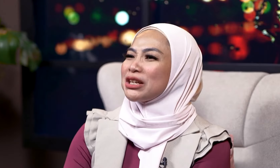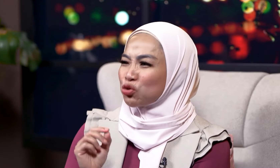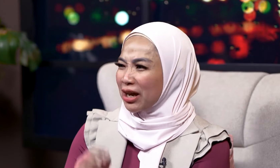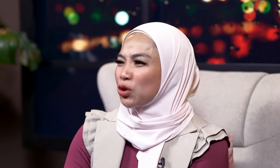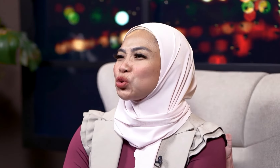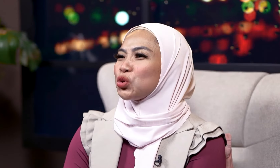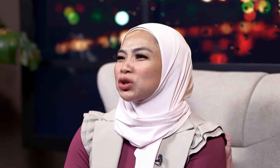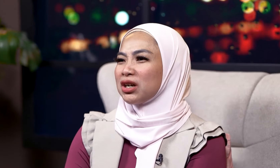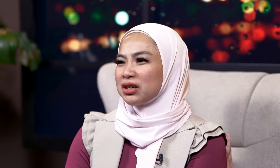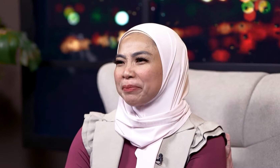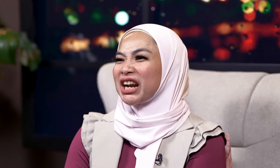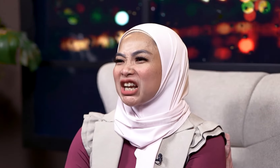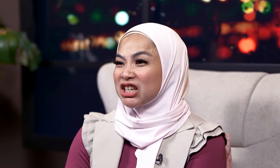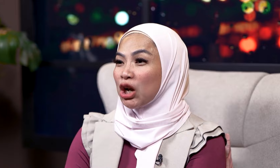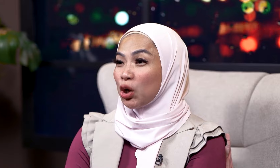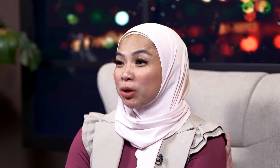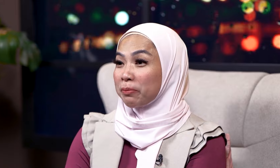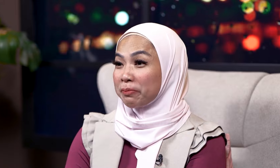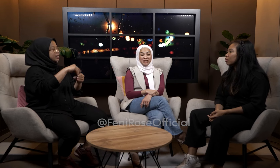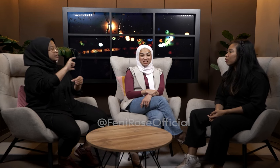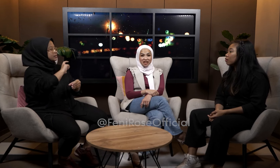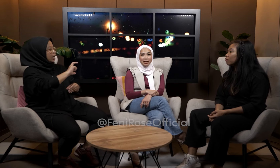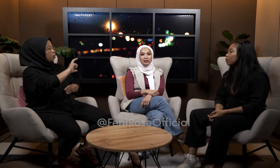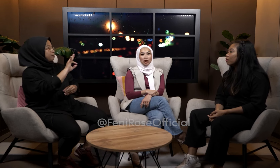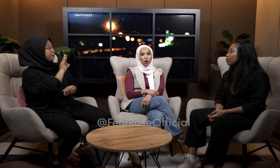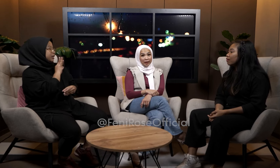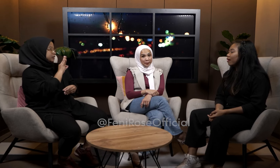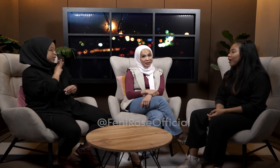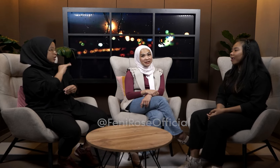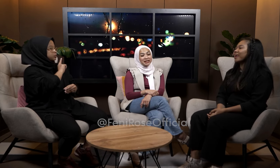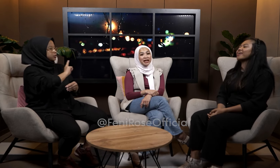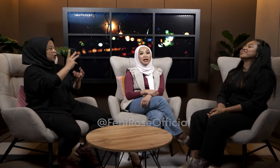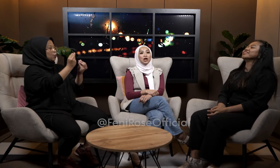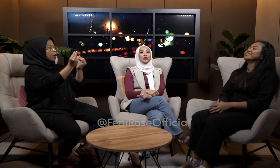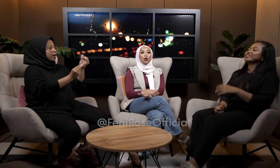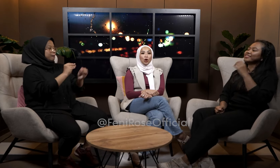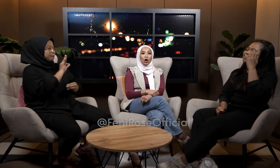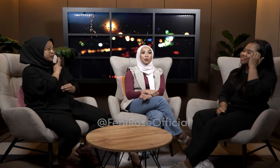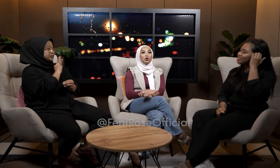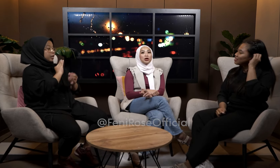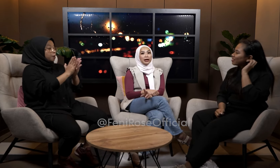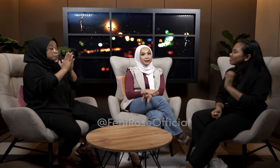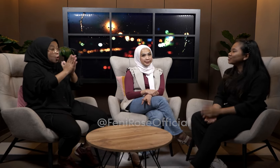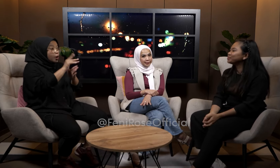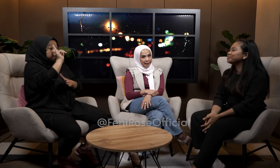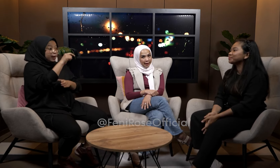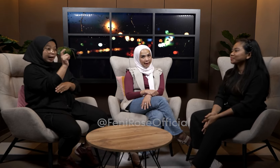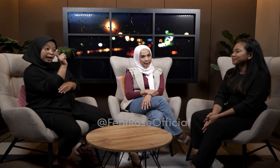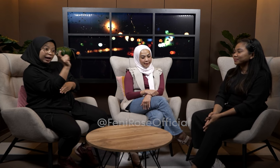masukan untuk untuk ee para calon presiden calon wakil presiden Tolong kalau menggunakan istilah